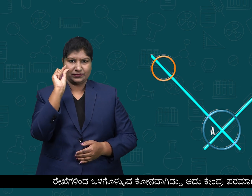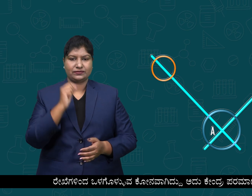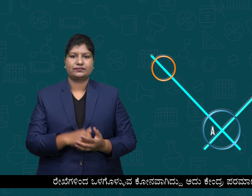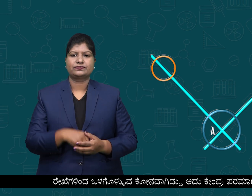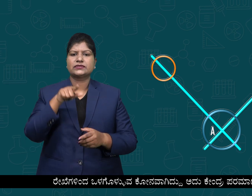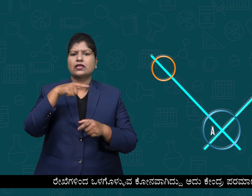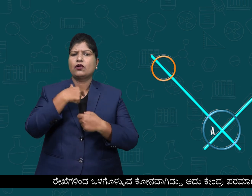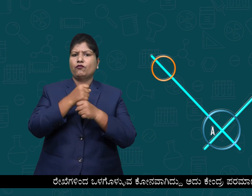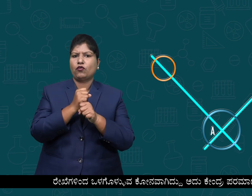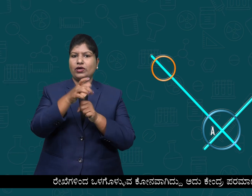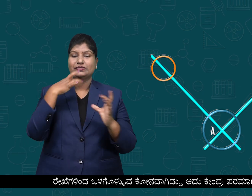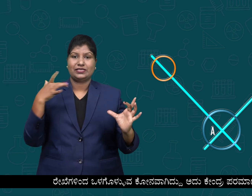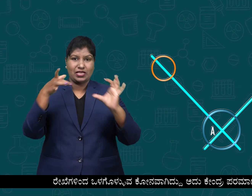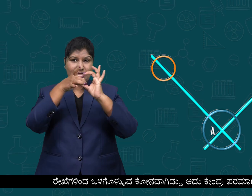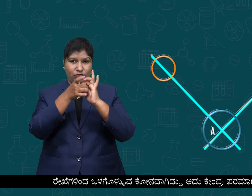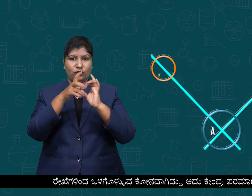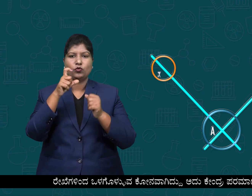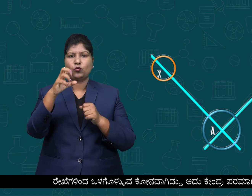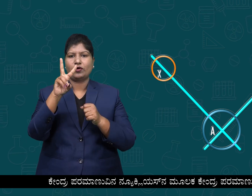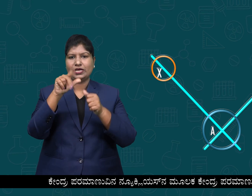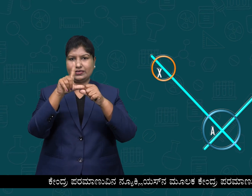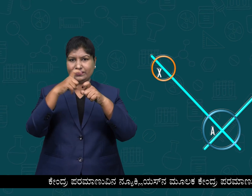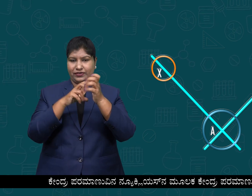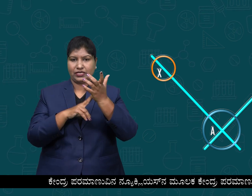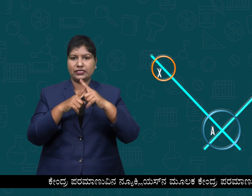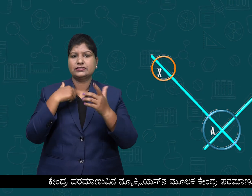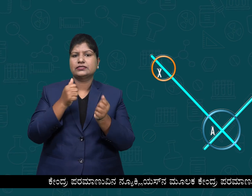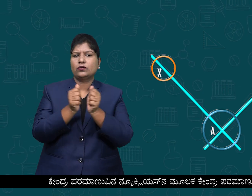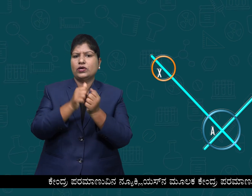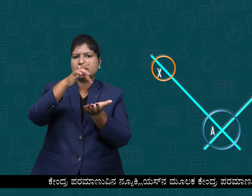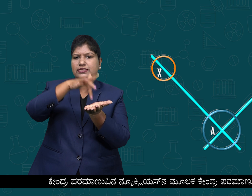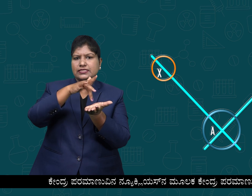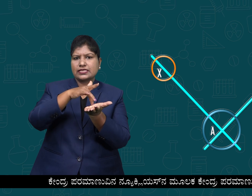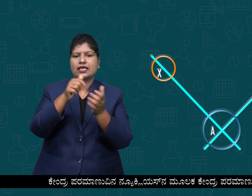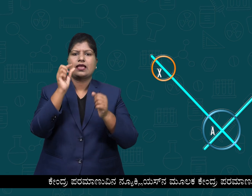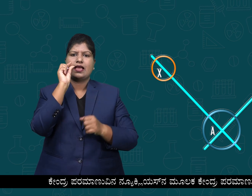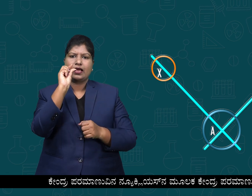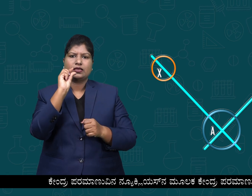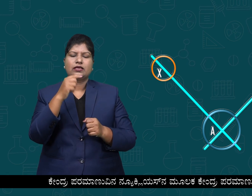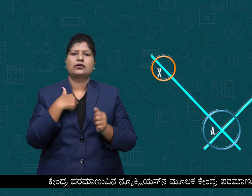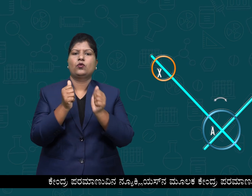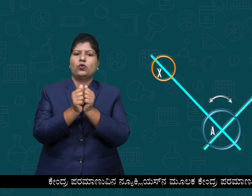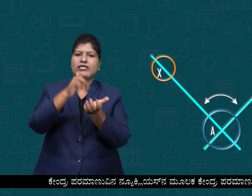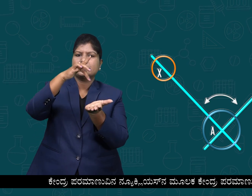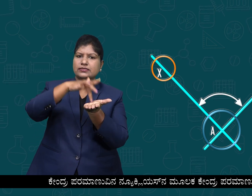ಕೋನವಾಗಿದ್ದು, ಅದು ಕೇಂದ್ರ ಪರಮಾಣುವಿನಲ್ಲಿ ಕೇಂದ್ರ ಪರಮಾಣುವಿನ ನ್ಯೂಕ್ಲಿಯಸ್ನ ಮೂಲಕ ಕೇಂದ್ರ